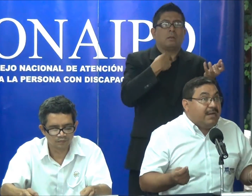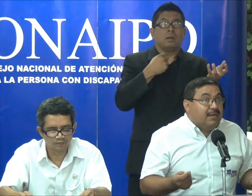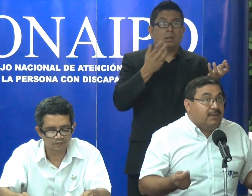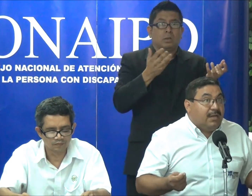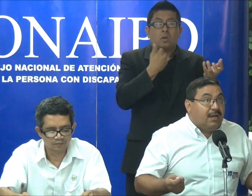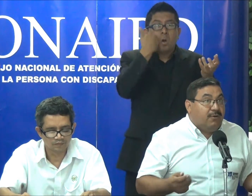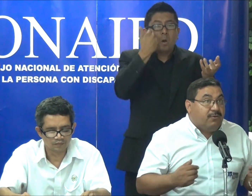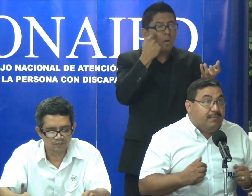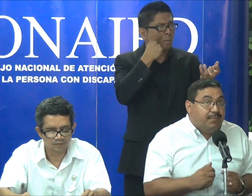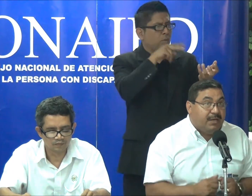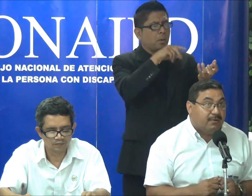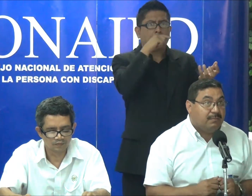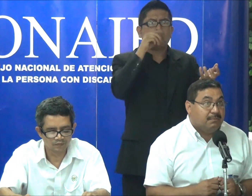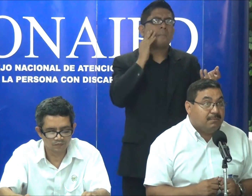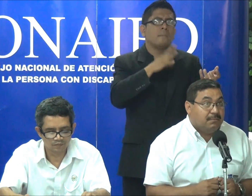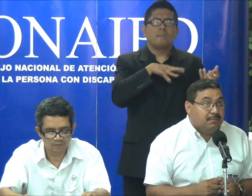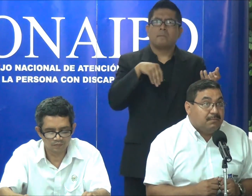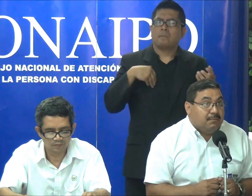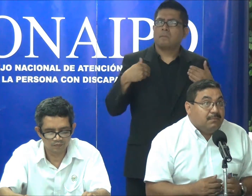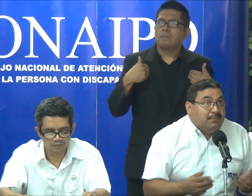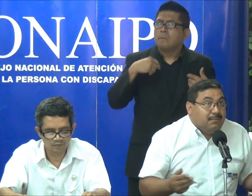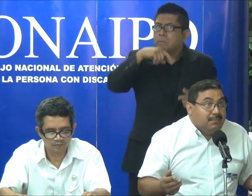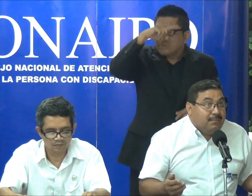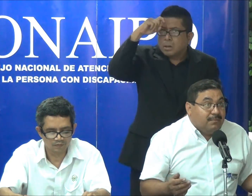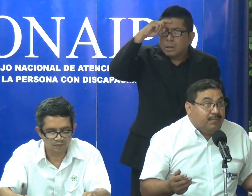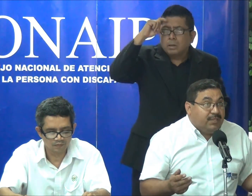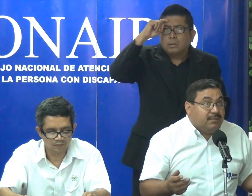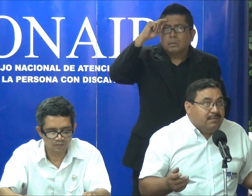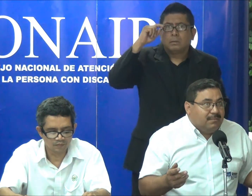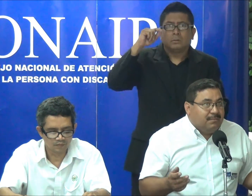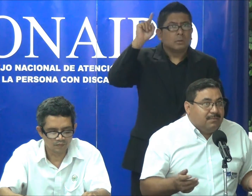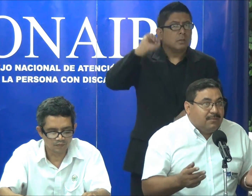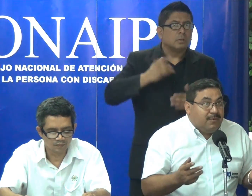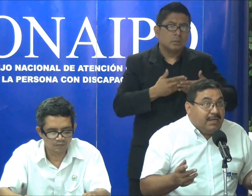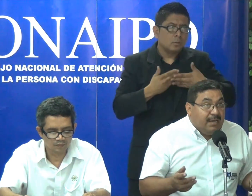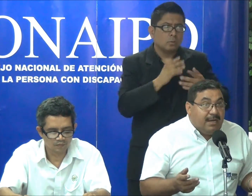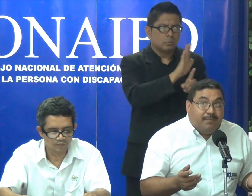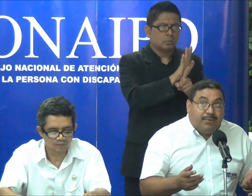a su mamá que no tiene ahora un empleo, pues